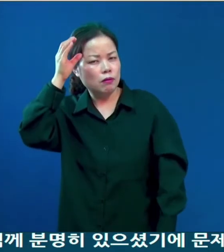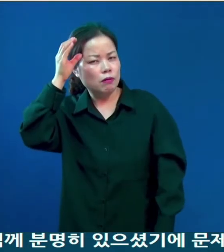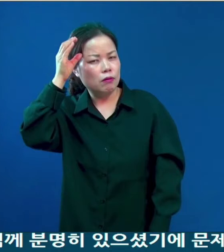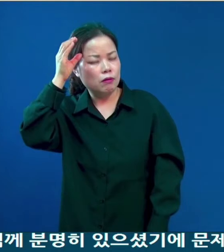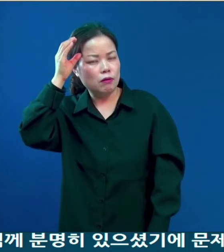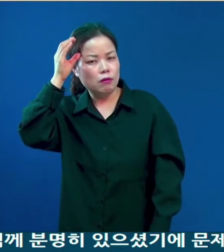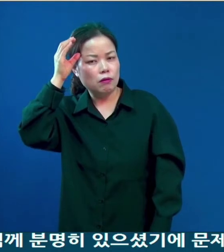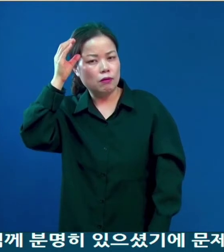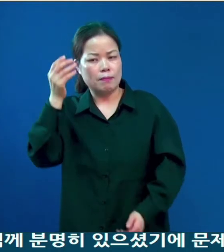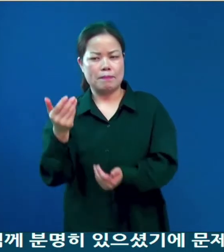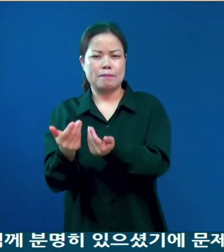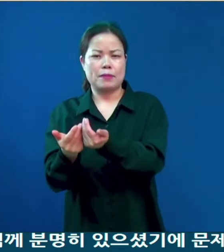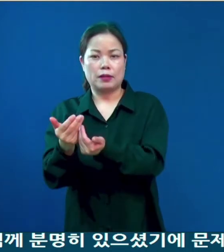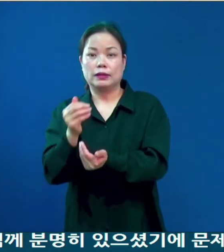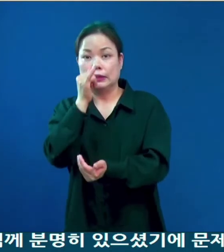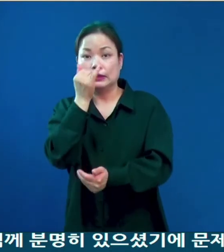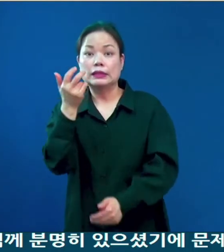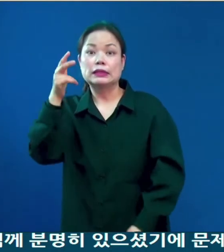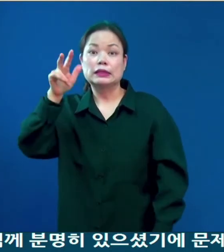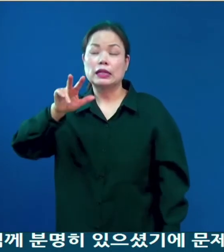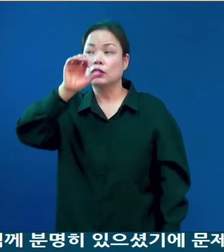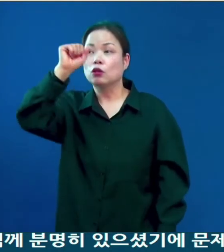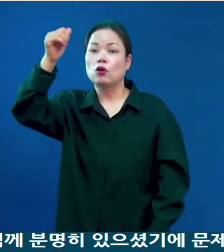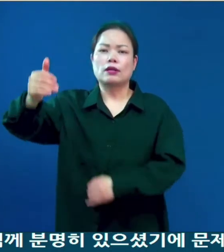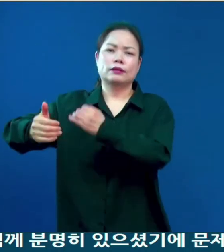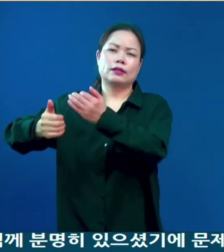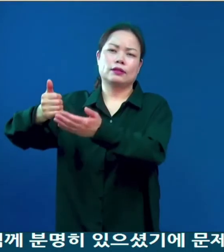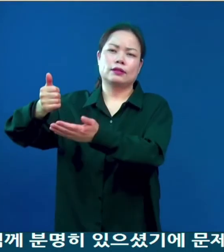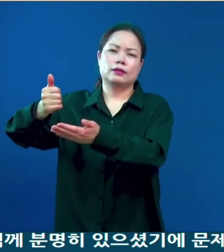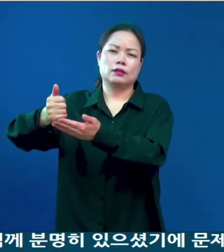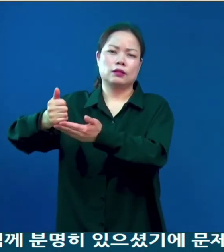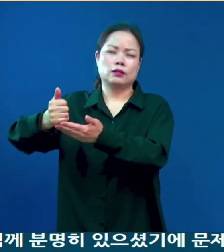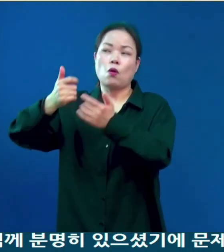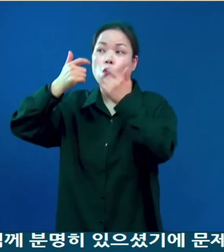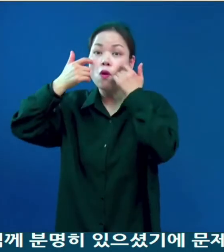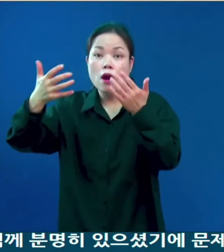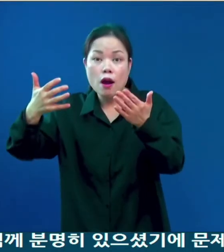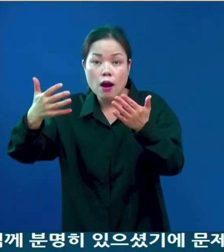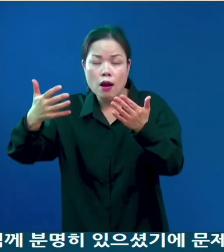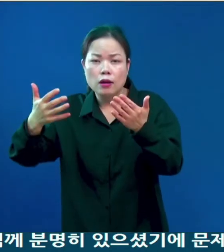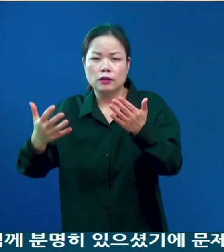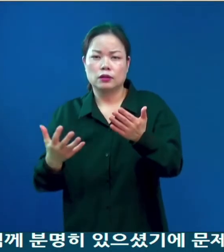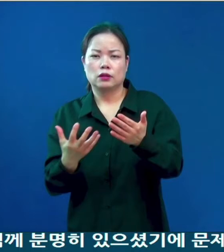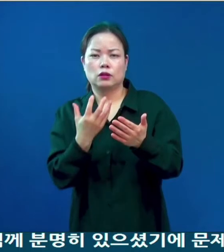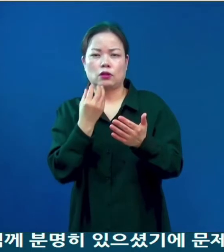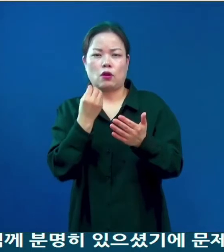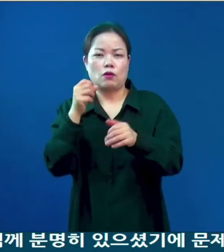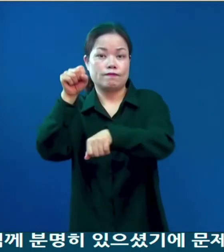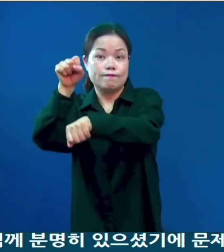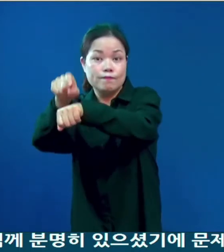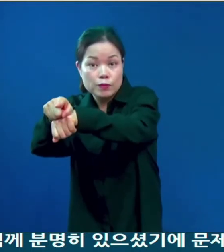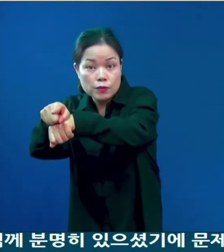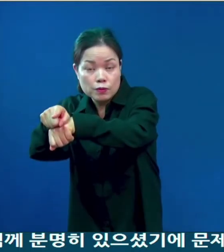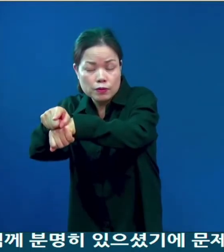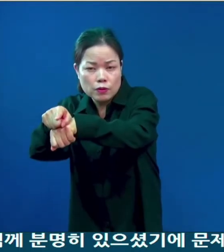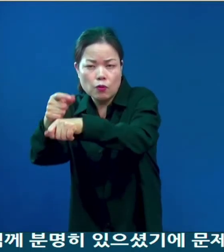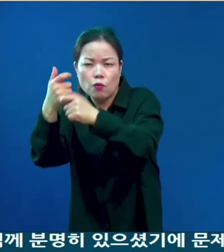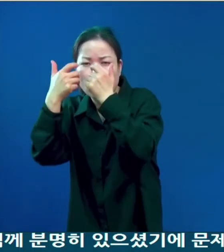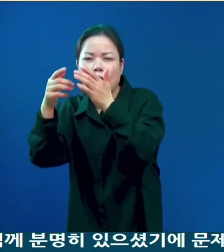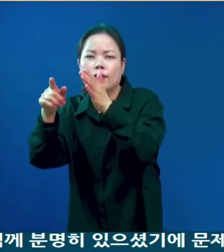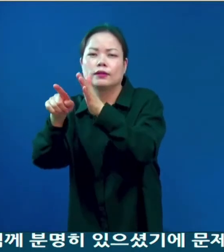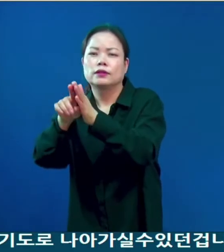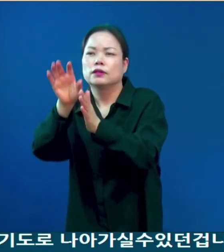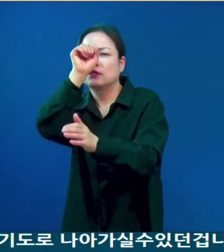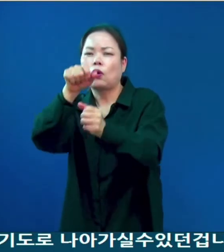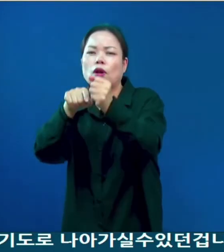이거랑 충돌될지라도 선하신 하나님, 그분을 확신하고 그분의 성품을 확신하고, 그리고 그분의